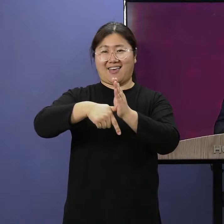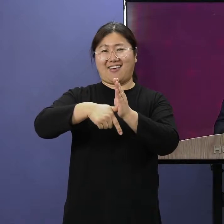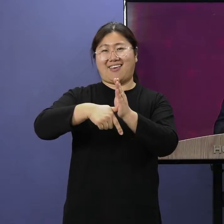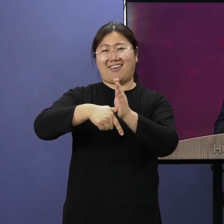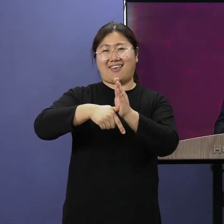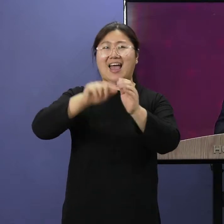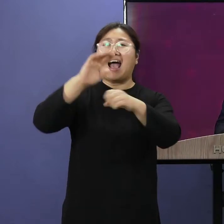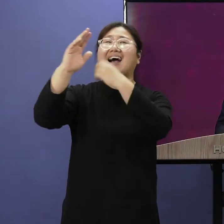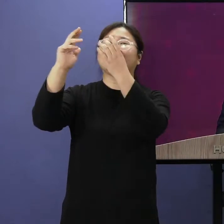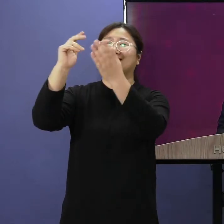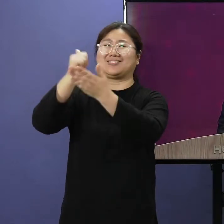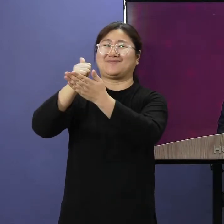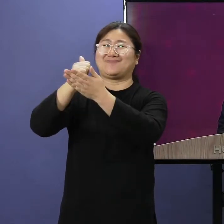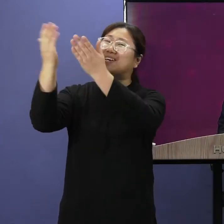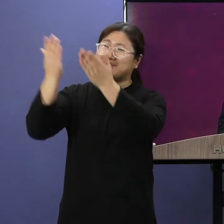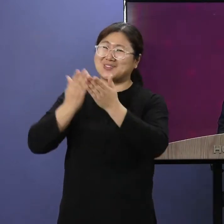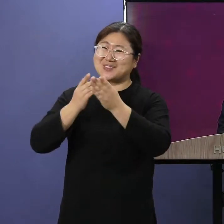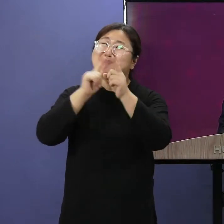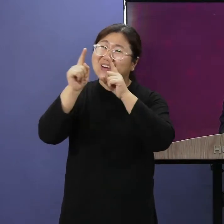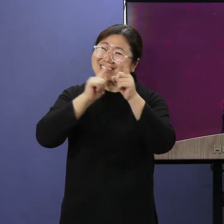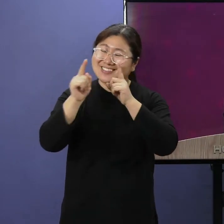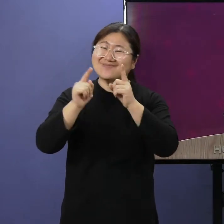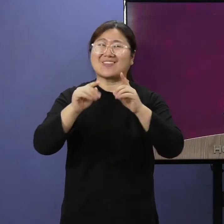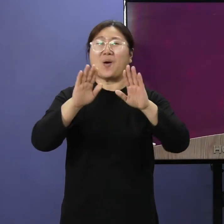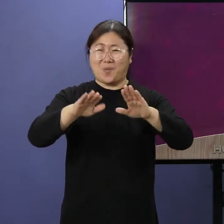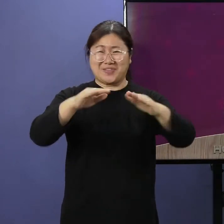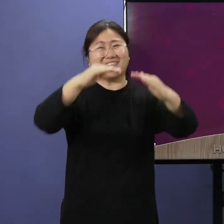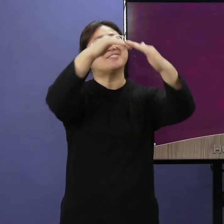말씀이 떠올랐습니다.